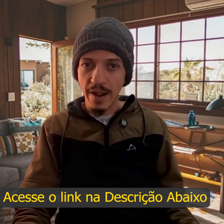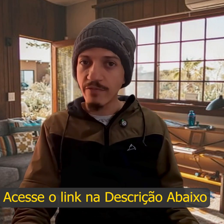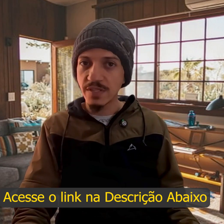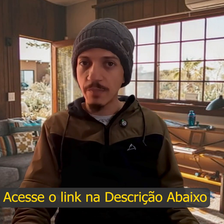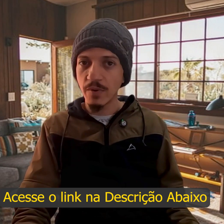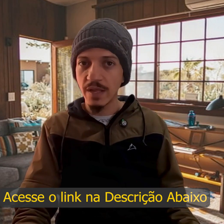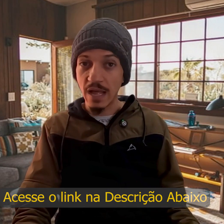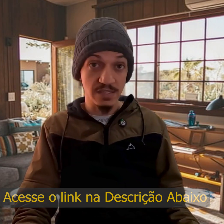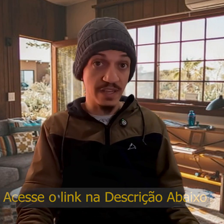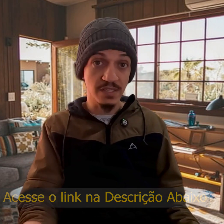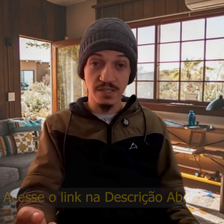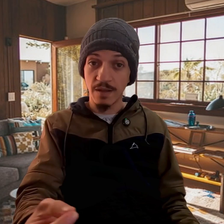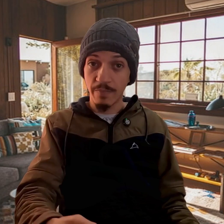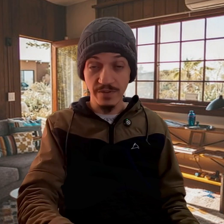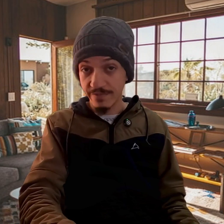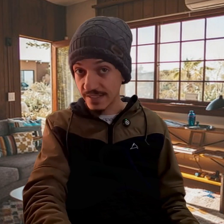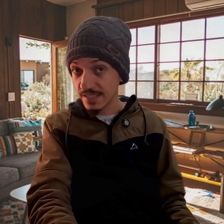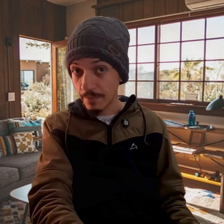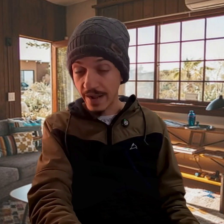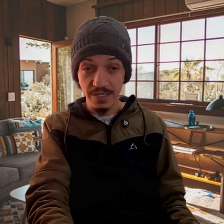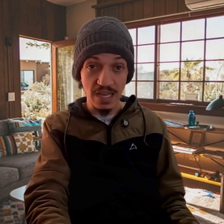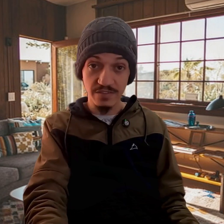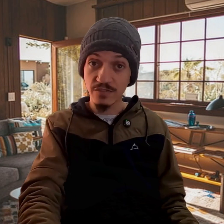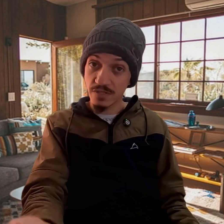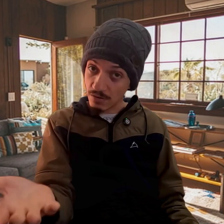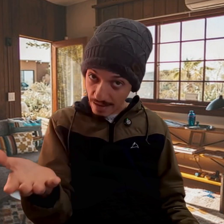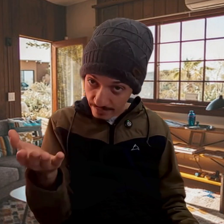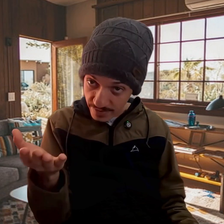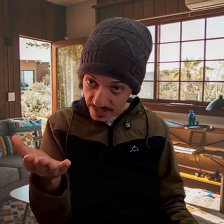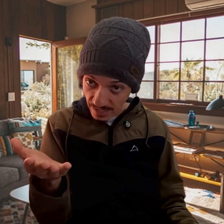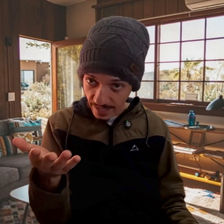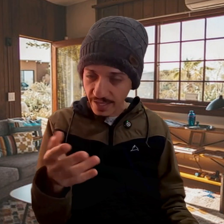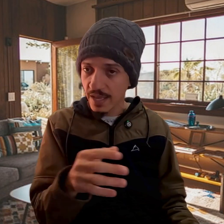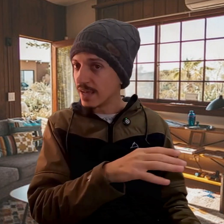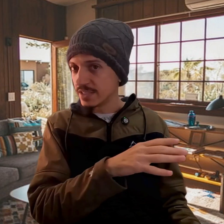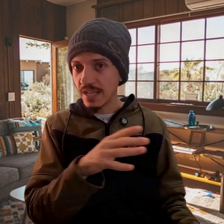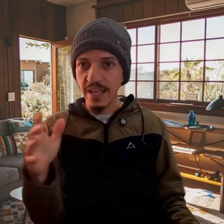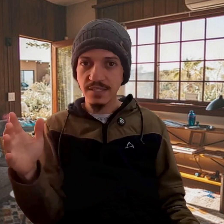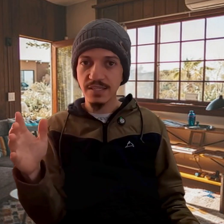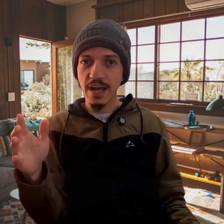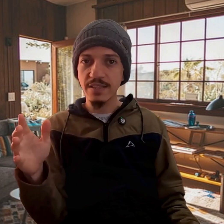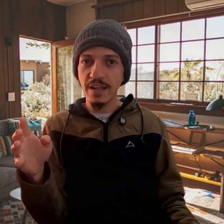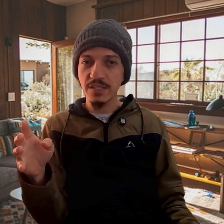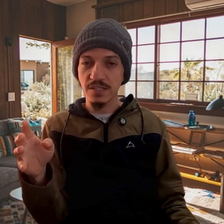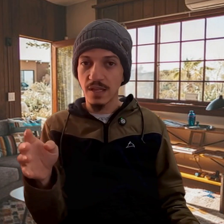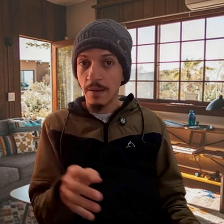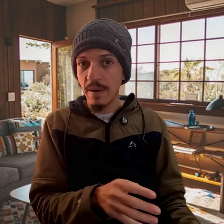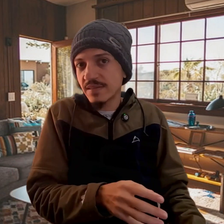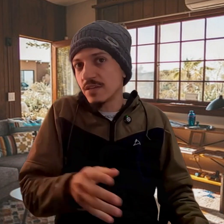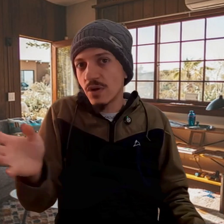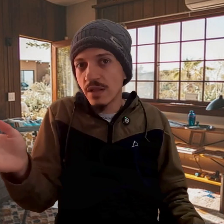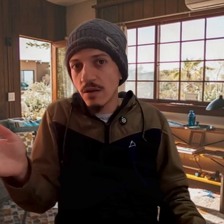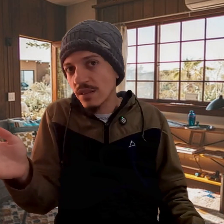você poder, às vezes, para você fazer essa prática. Às vezes o celular que você já tem essas características, mas ele só anda